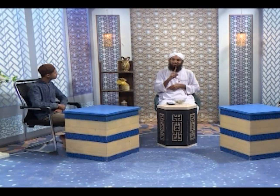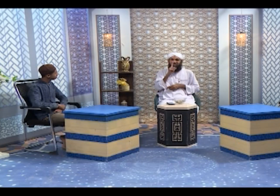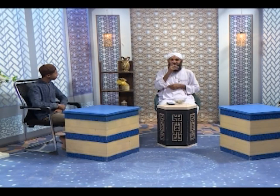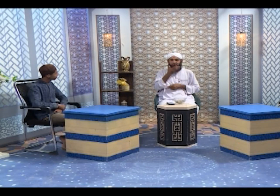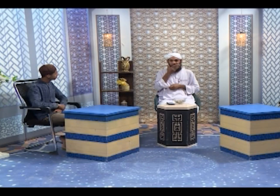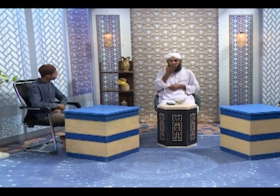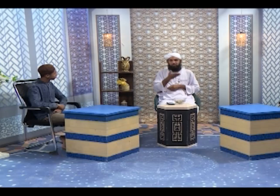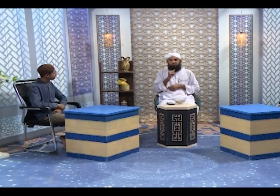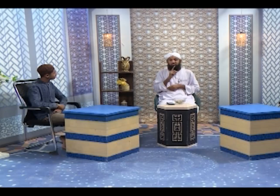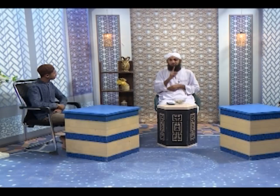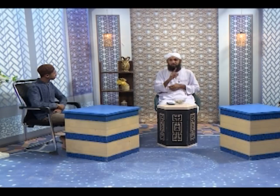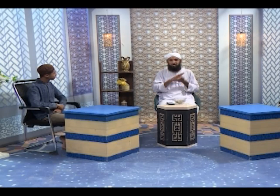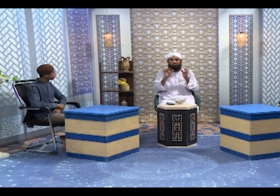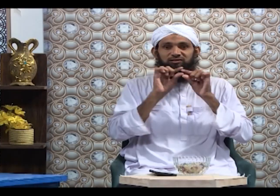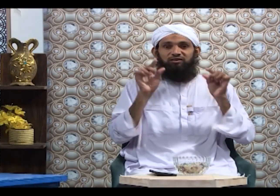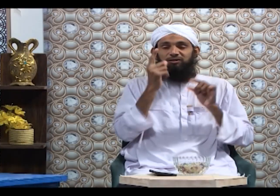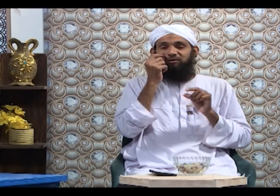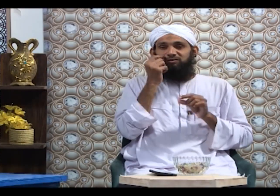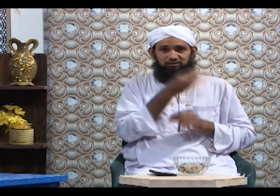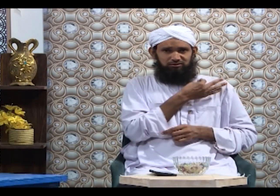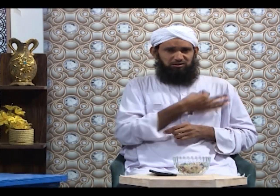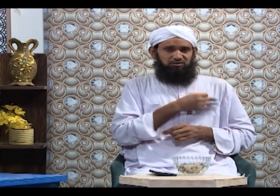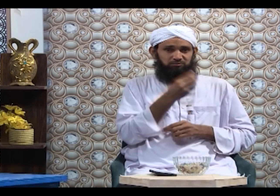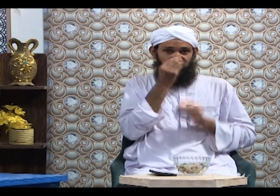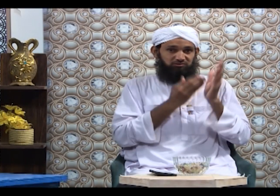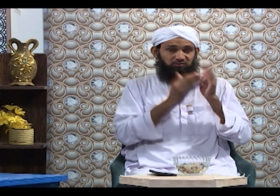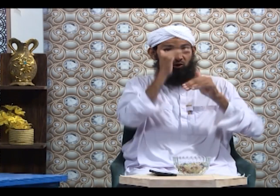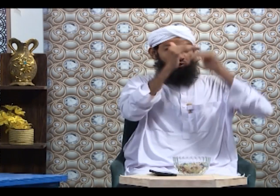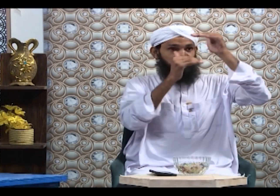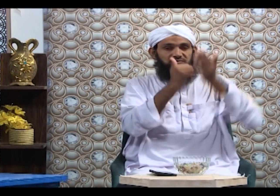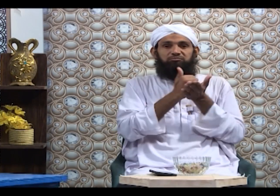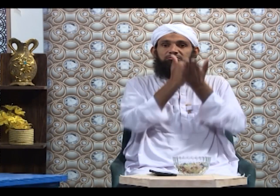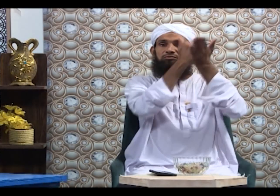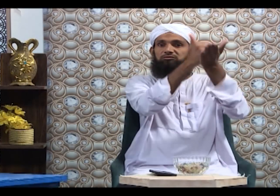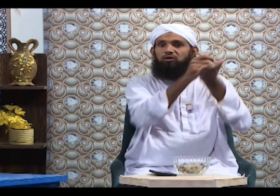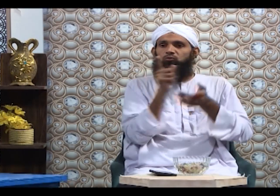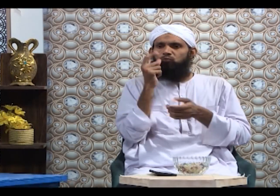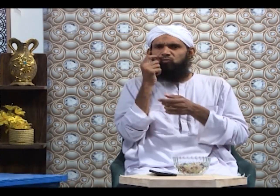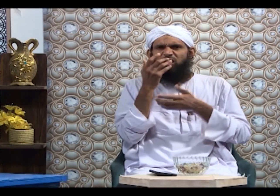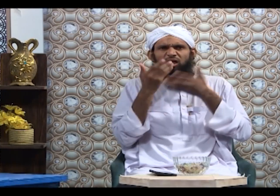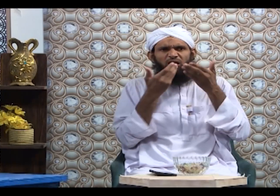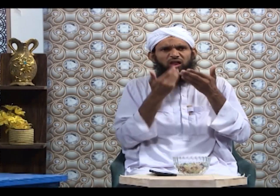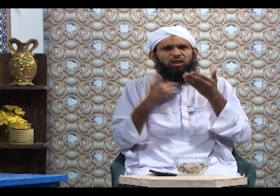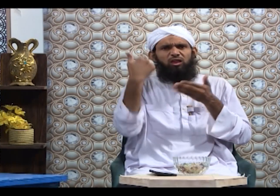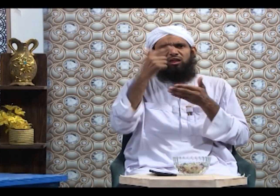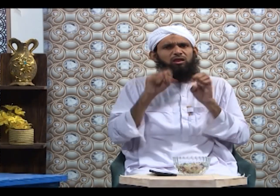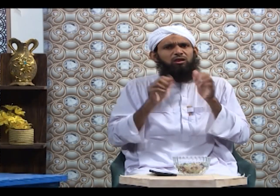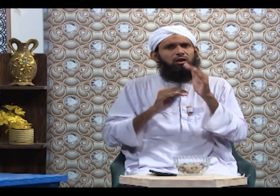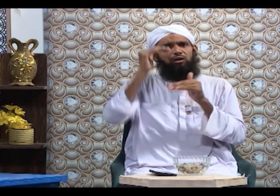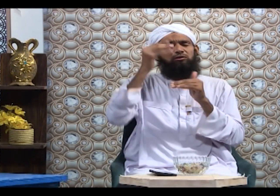گا، تو وہ کہے گا اے میرے رب مجھے یہ مرتبہ کہاں سے ملا؟ تو اللہ پاک فرمائے گا کہ تیرے بیٹے نے تیرے لیے مغفرت کی دعا مانگی